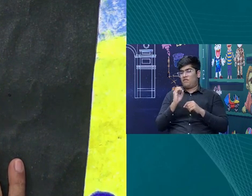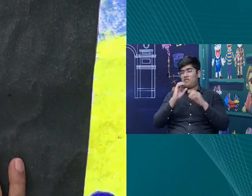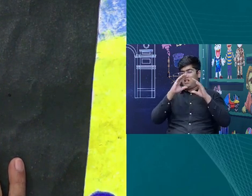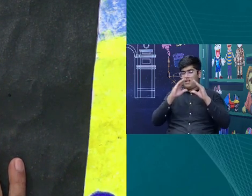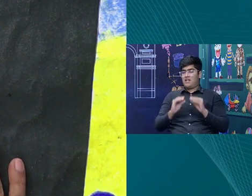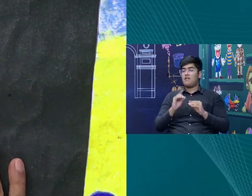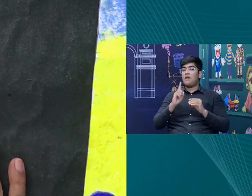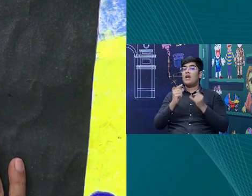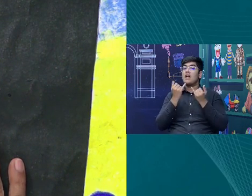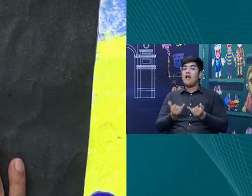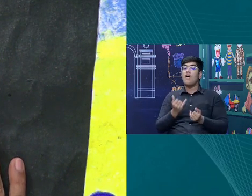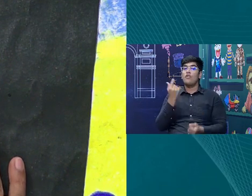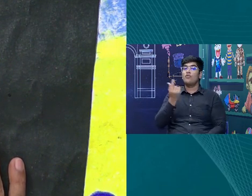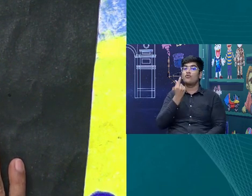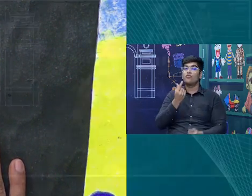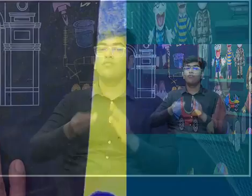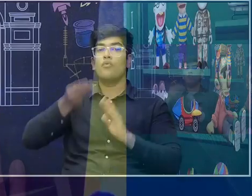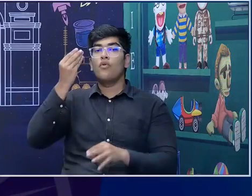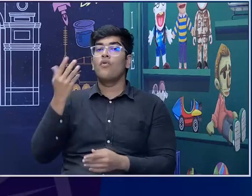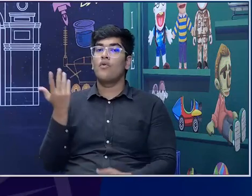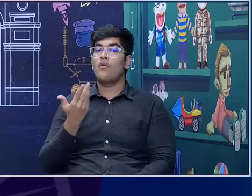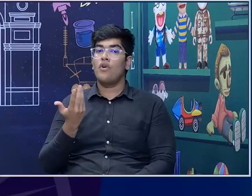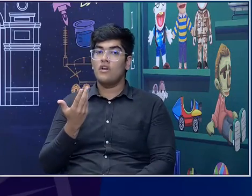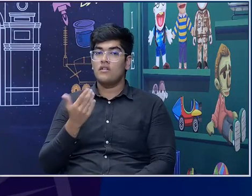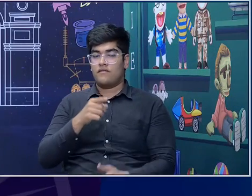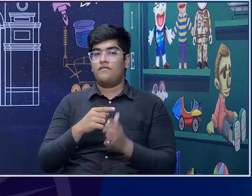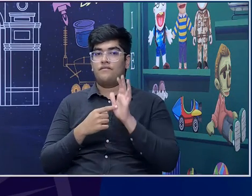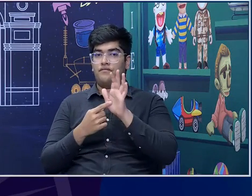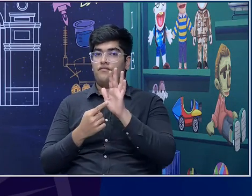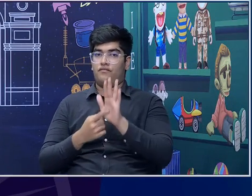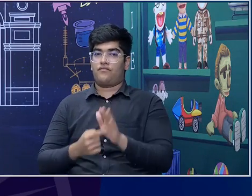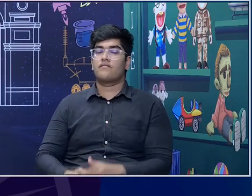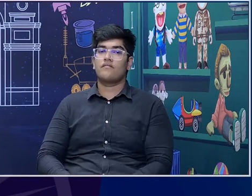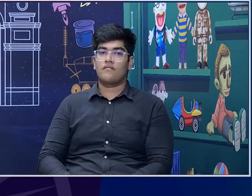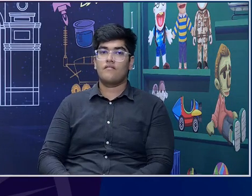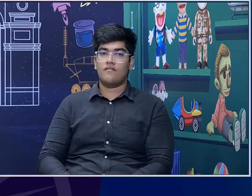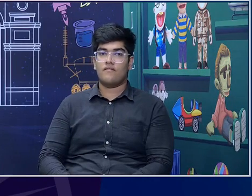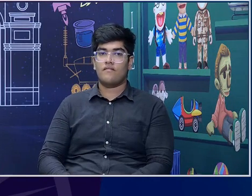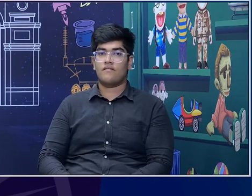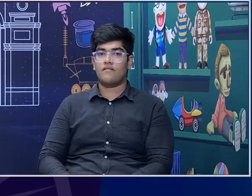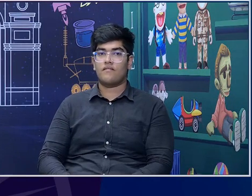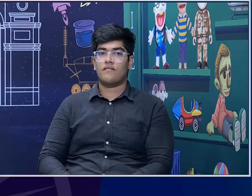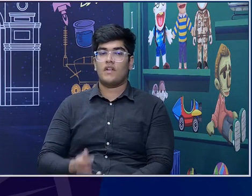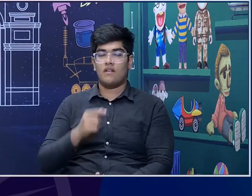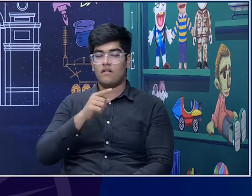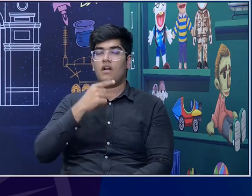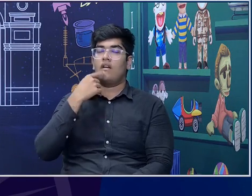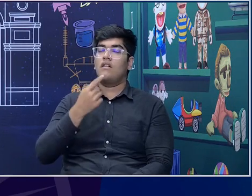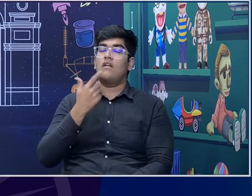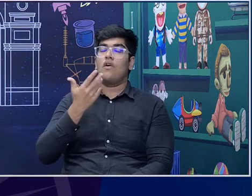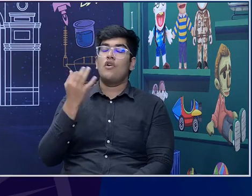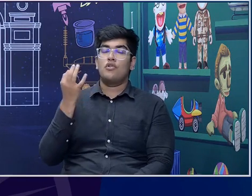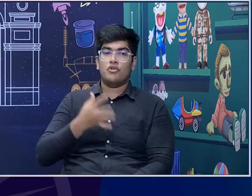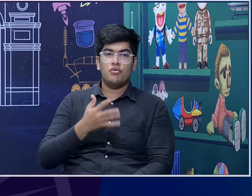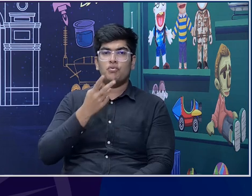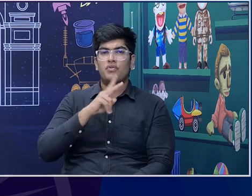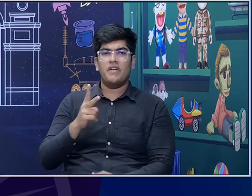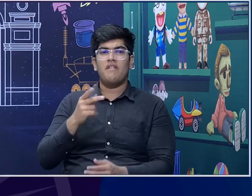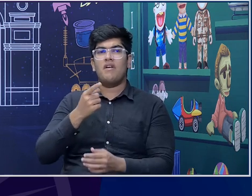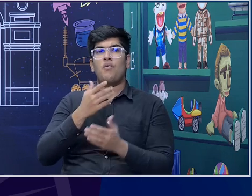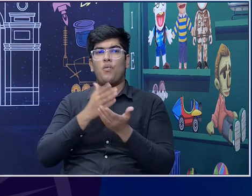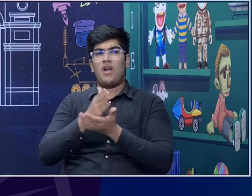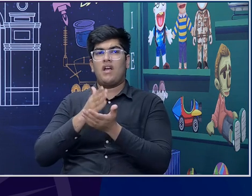अप्रचलन में क्या क्या चीजे हैं जिसके दौरा हम अपनी चीजें दूसरे तक पहुचाते हैं बताते हैं उस दूर संचार के जो